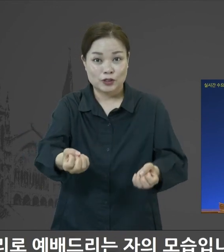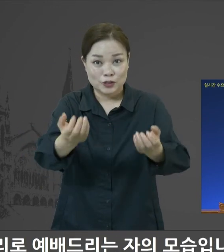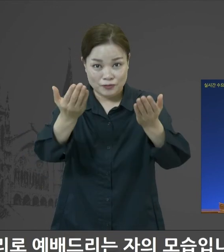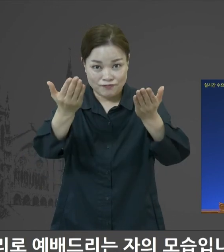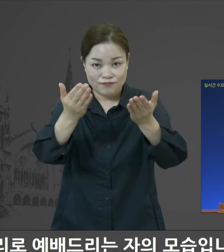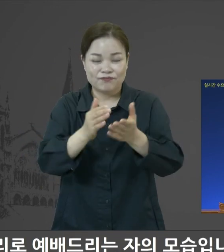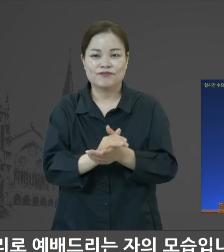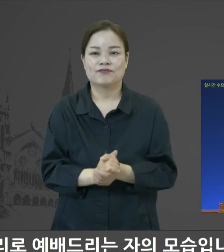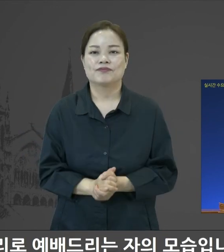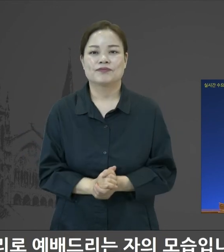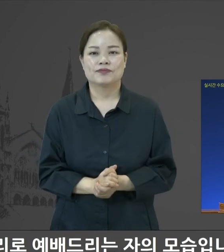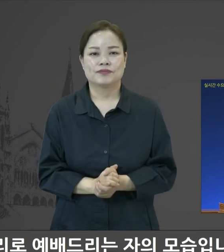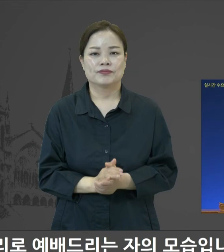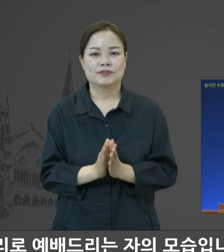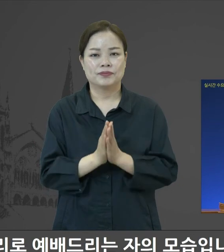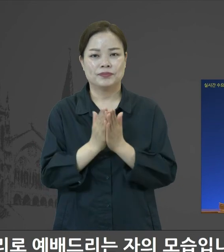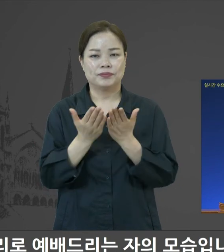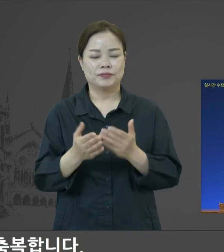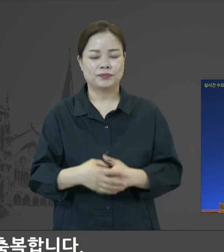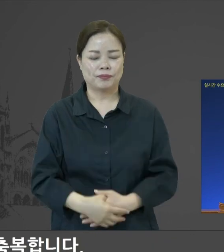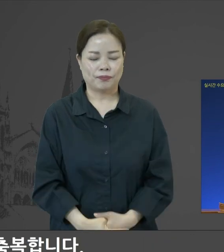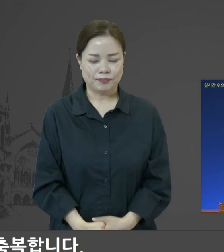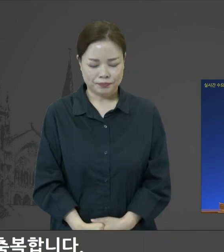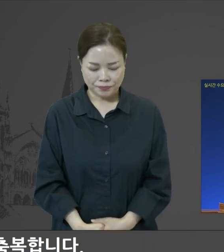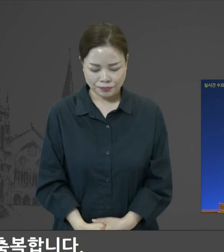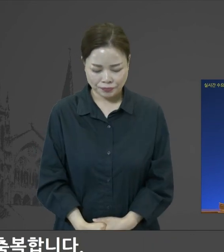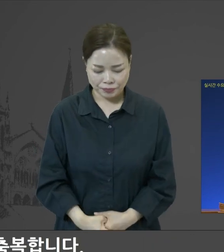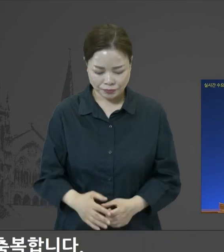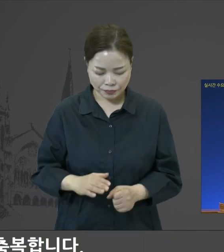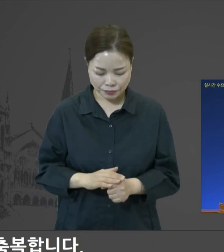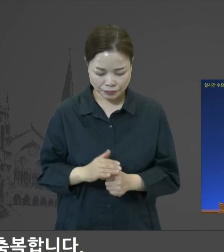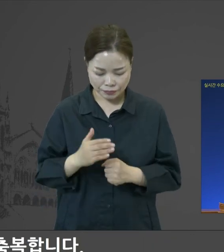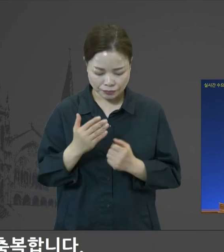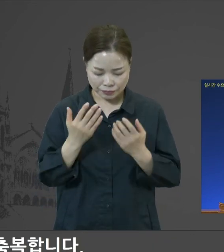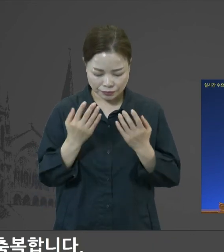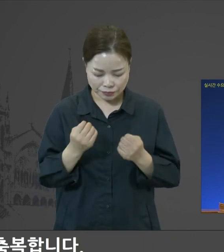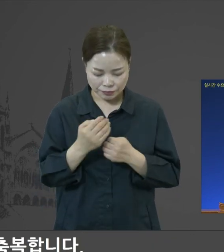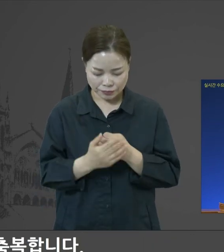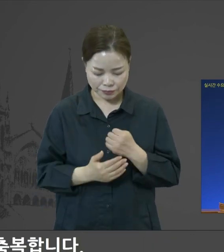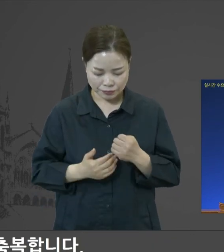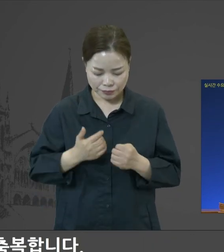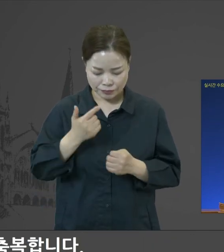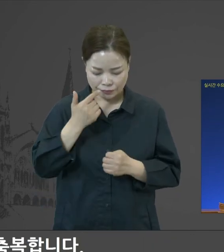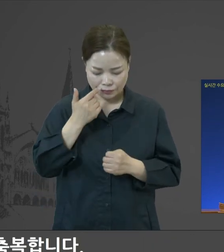축복합니다. 기도하시겠습니다. 사랑이 많으신 하나님,